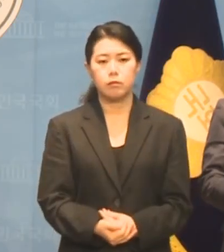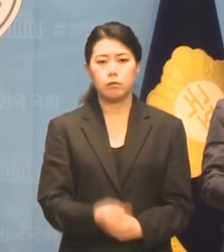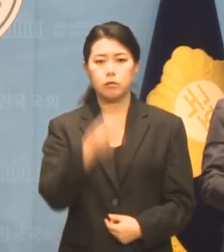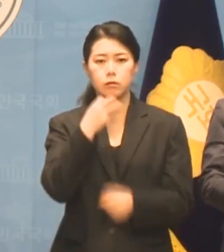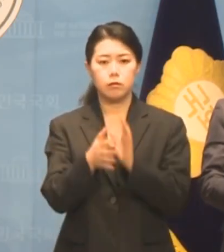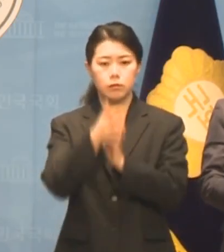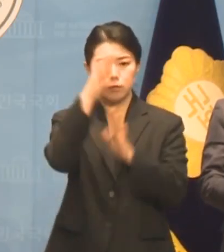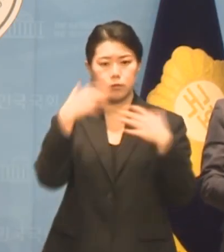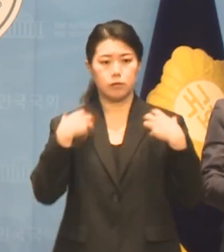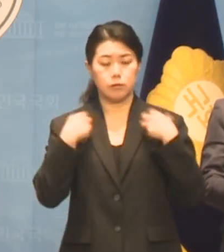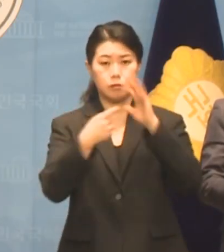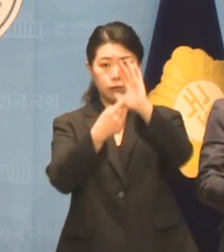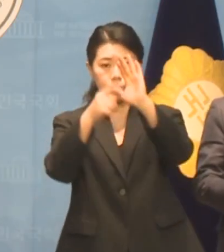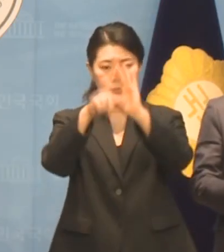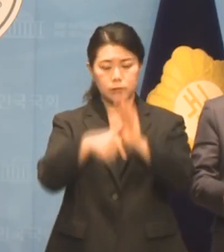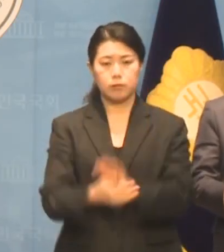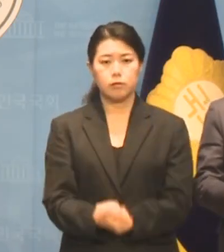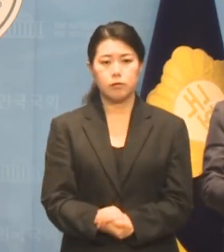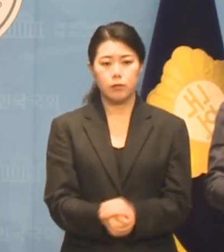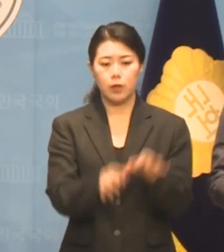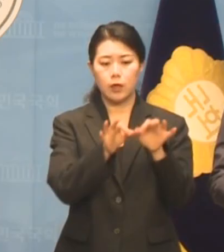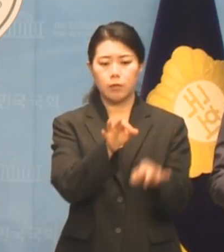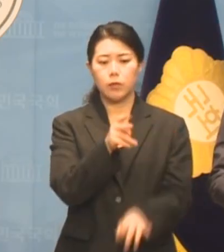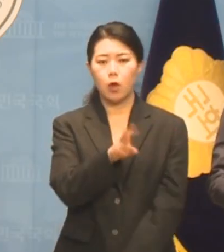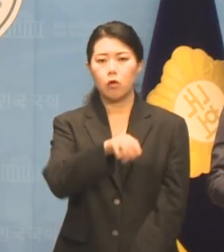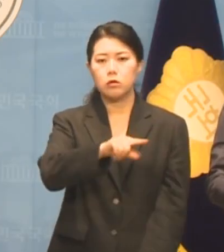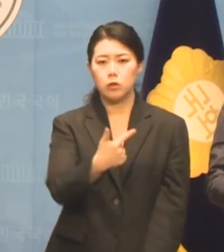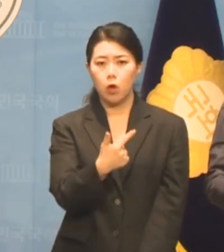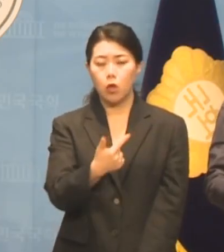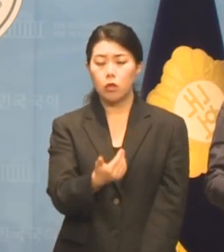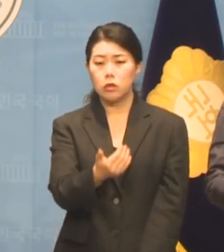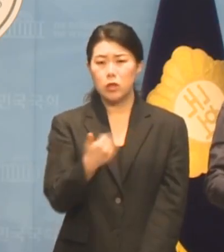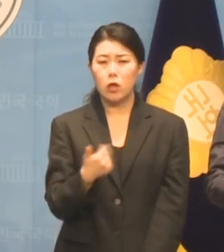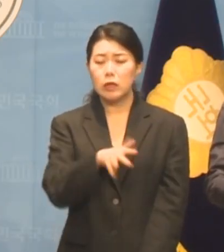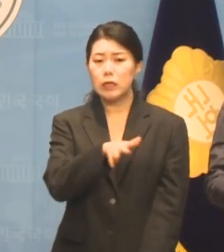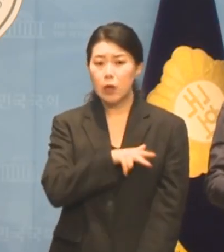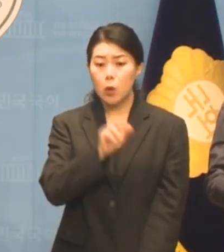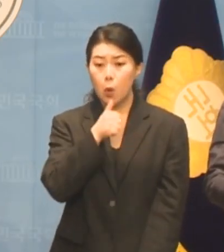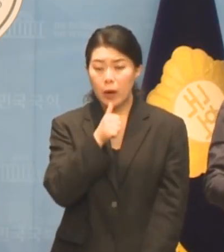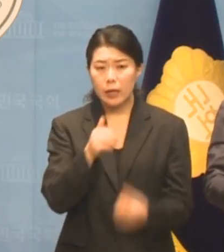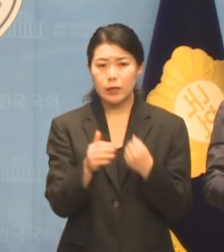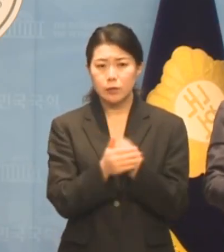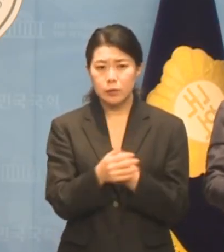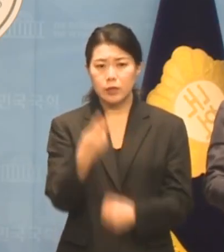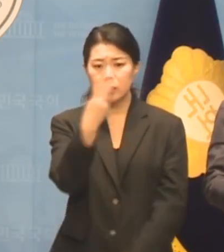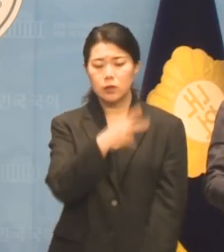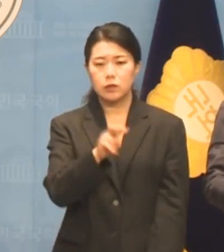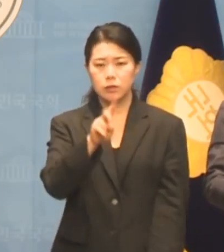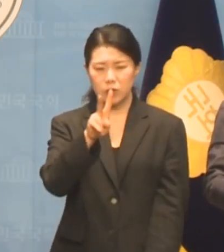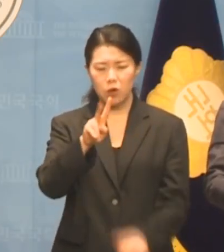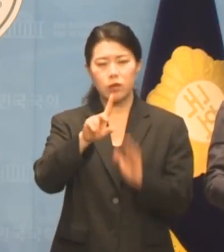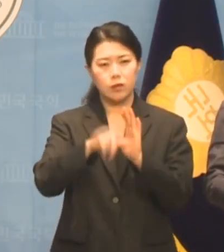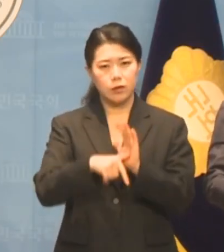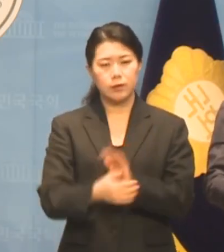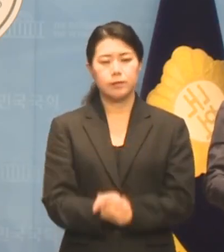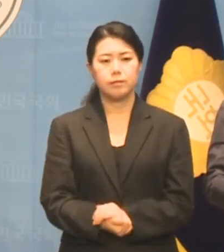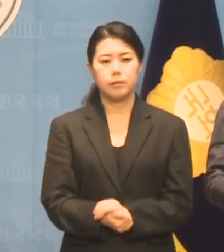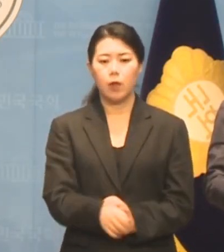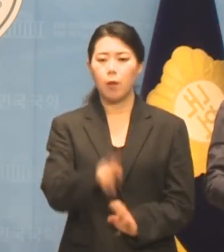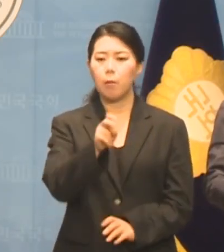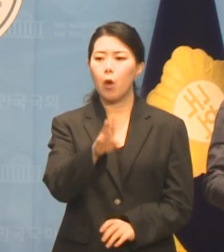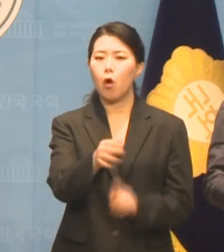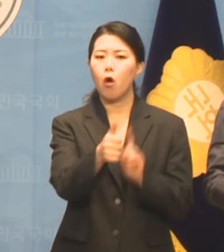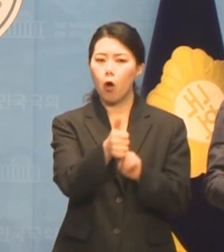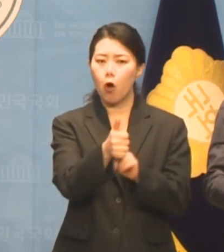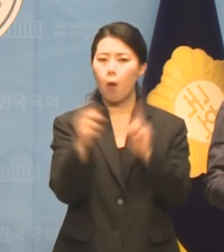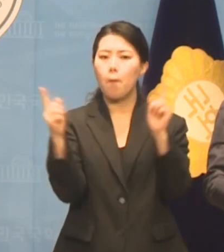서울시청 브리핑에서 김영선 전 의원 소개로 2021년 1월 중하순쯤 명태균